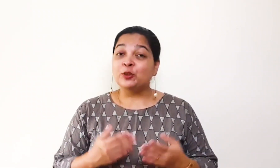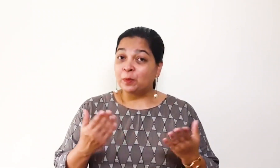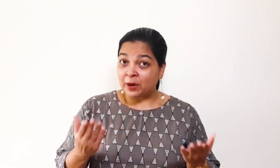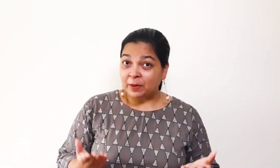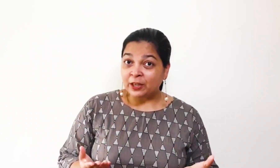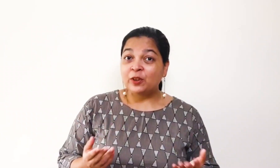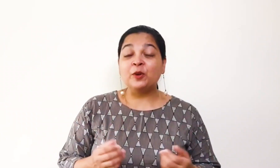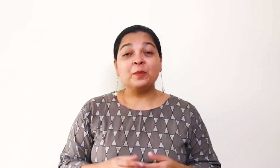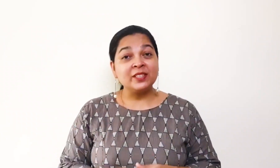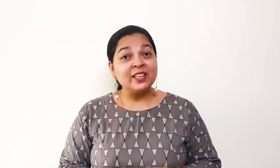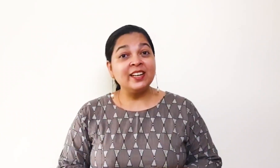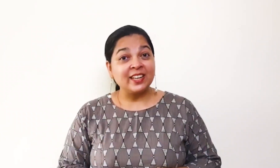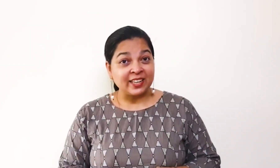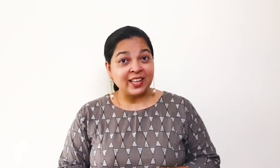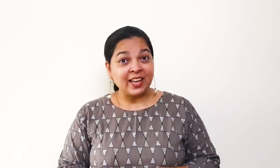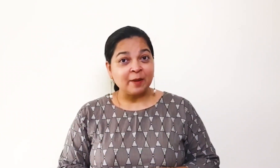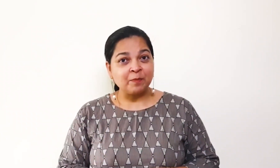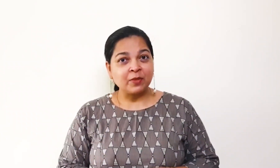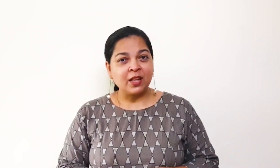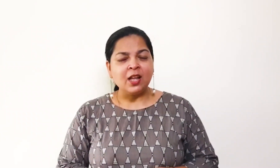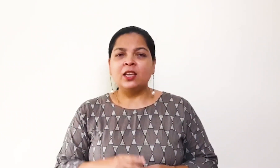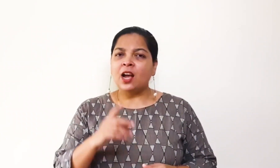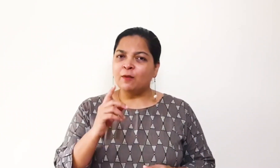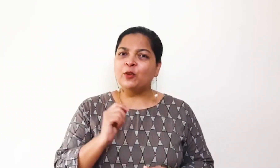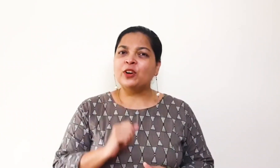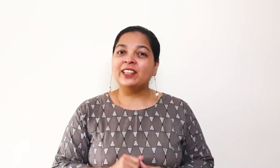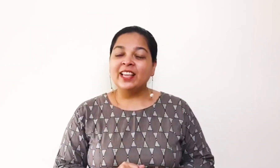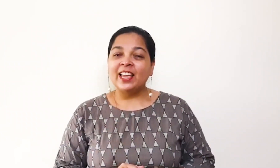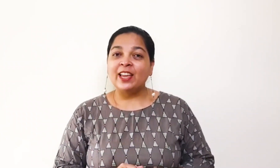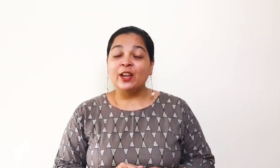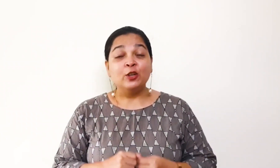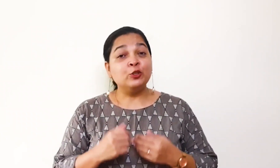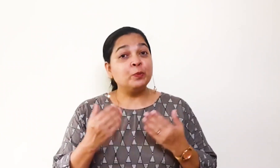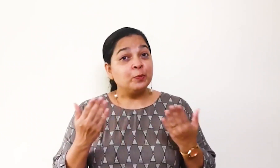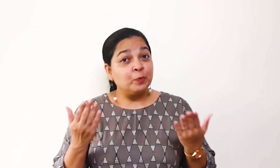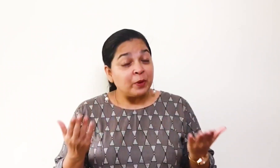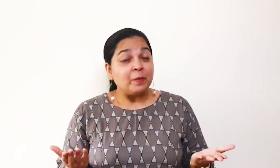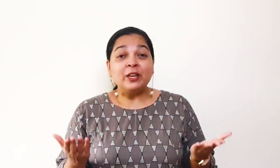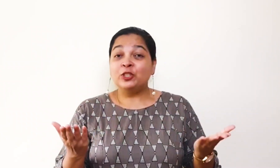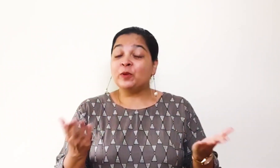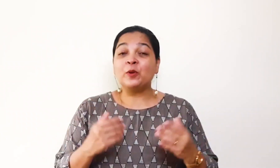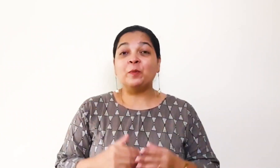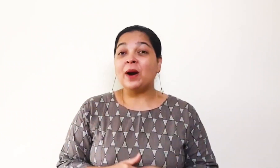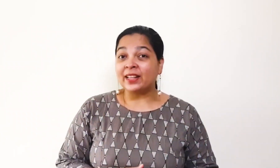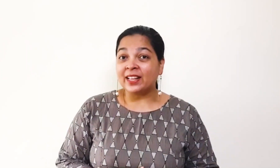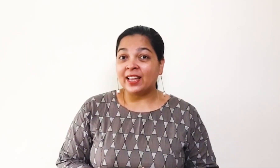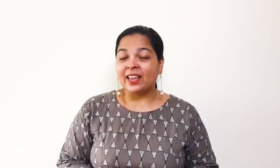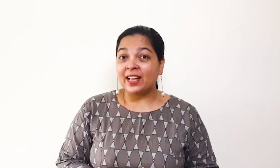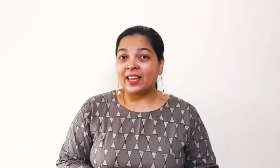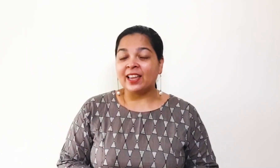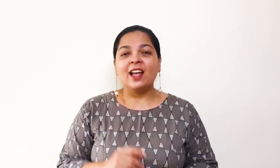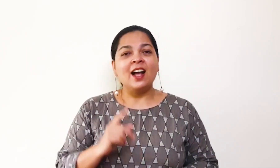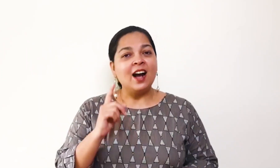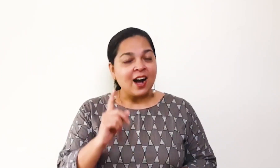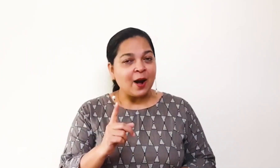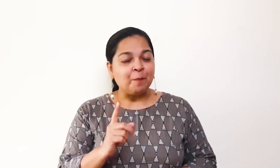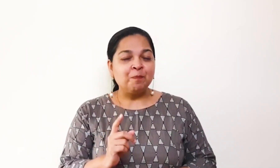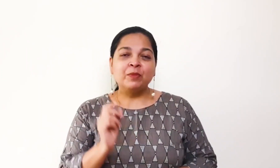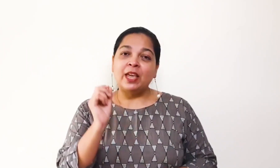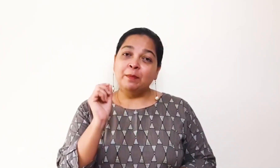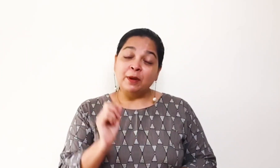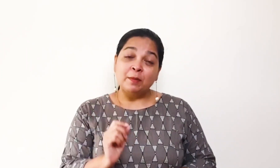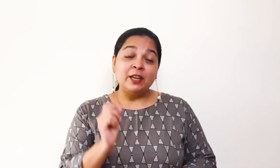କରୁଛୁ ଯାହା ପରମେଶ୍ୱରଙ୍କୁ ପ୍ରସନ୍ନ କରେ, କି ଅବା ଏମିତି କାମ କରୁଛୁ ଯାହା ପରମେଶ୍ୱରଙ୍କ ଦୃଷ୍ଟିରେ ଉତ୍ତମ?